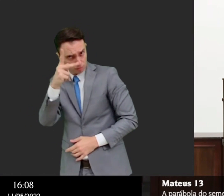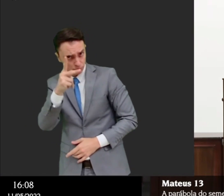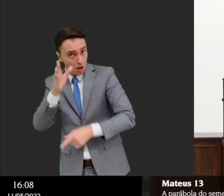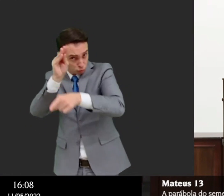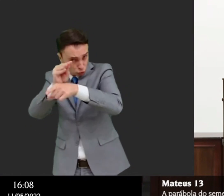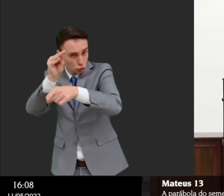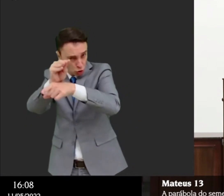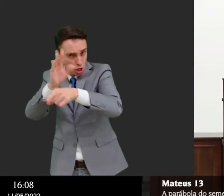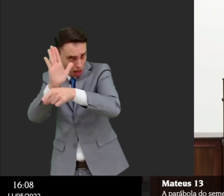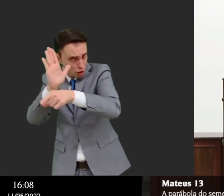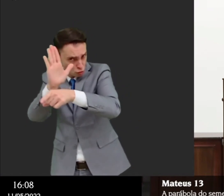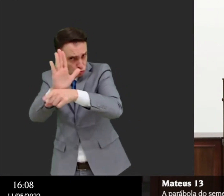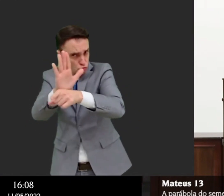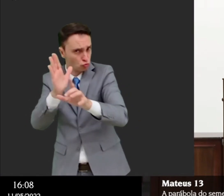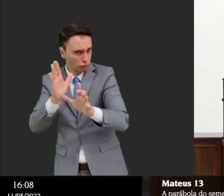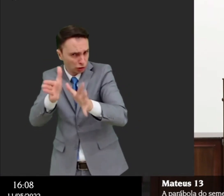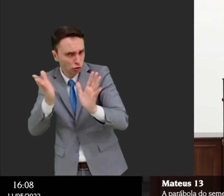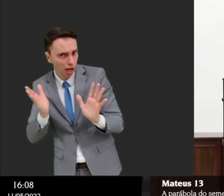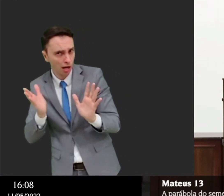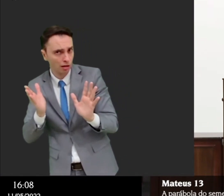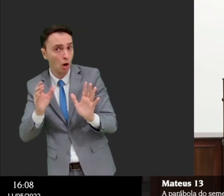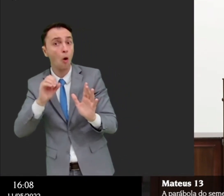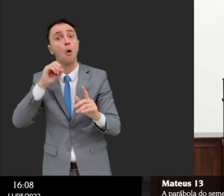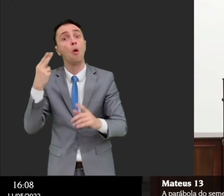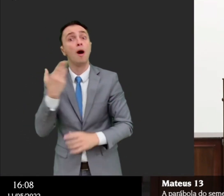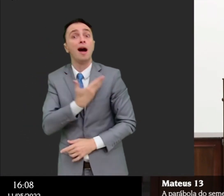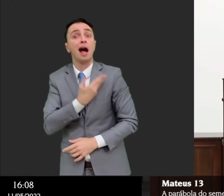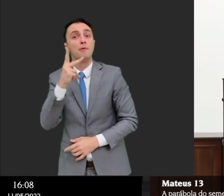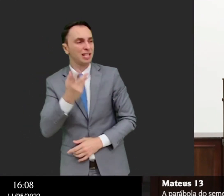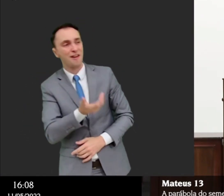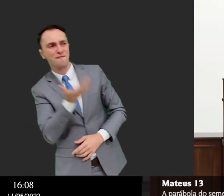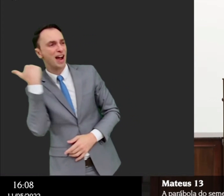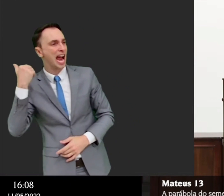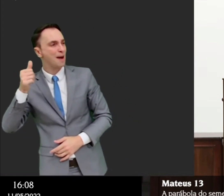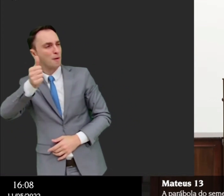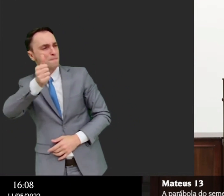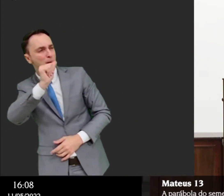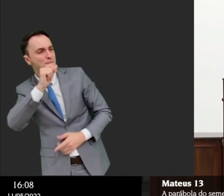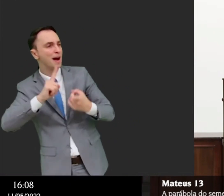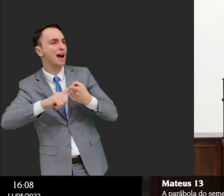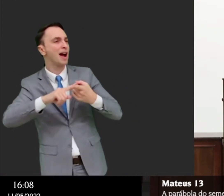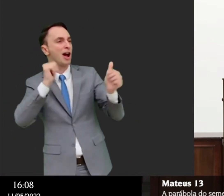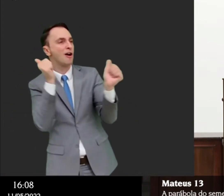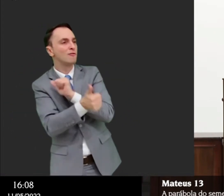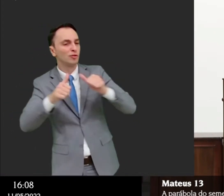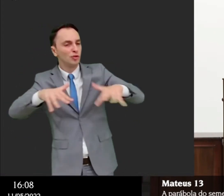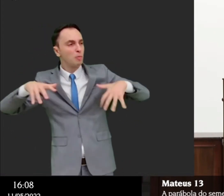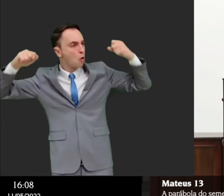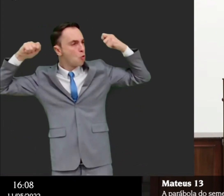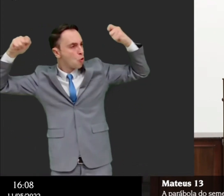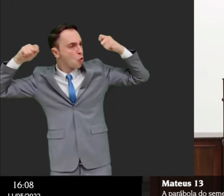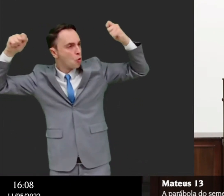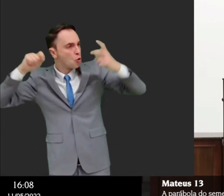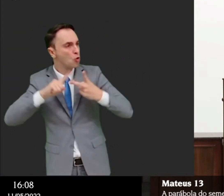O que, que a tua amizade te deu? Te levou para o boteco? Te levou para os campos de bola? Te levou para os bailes,